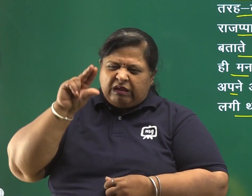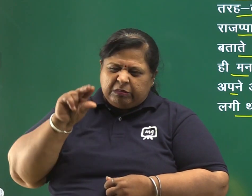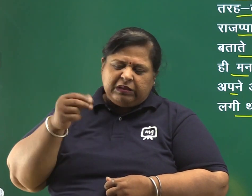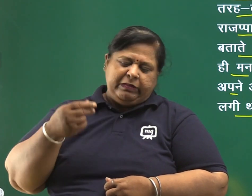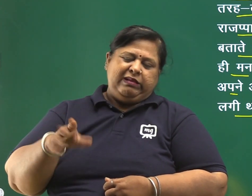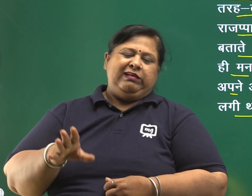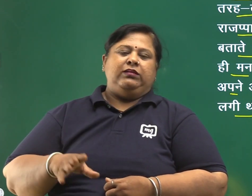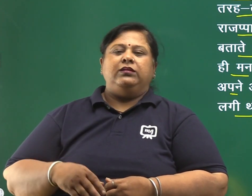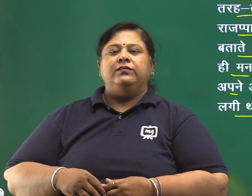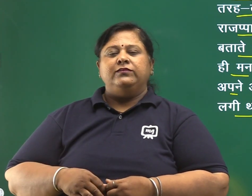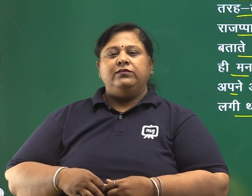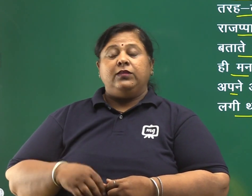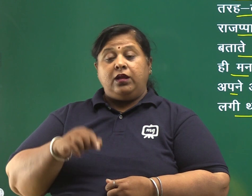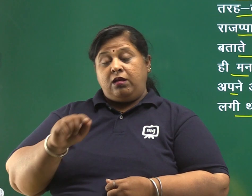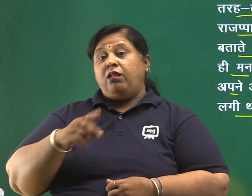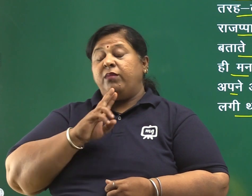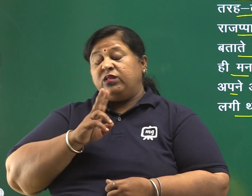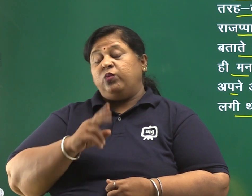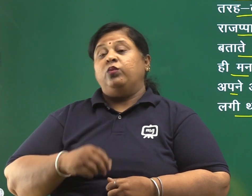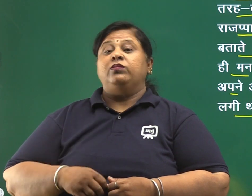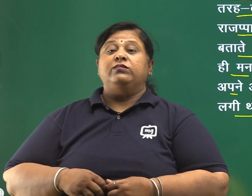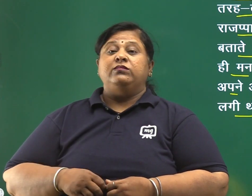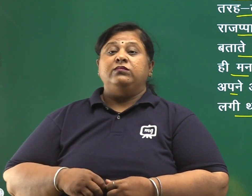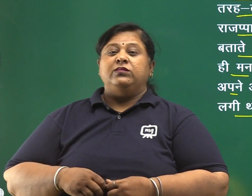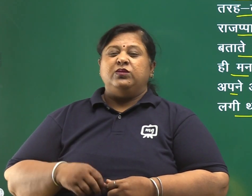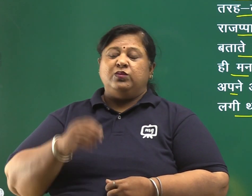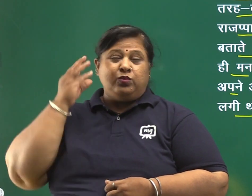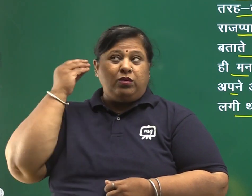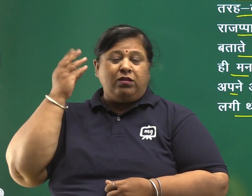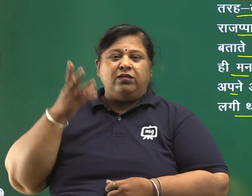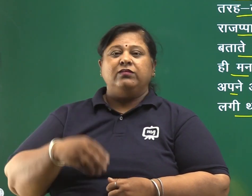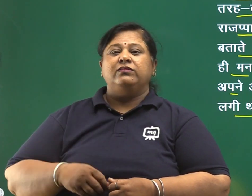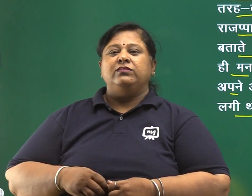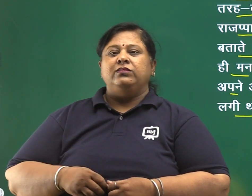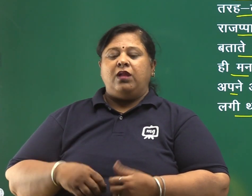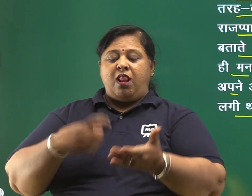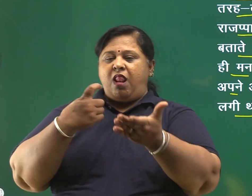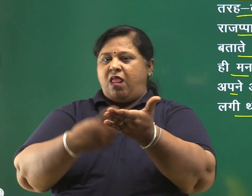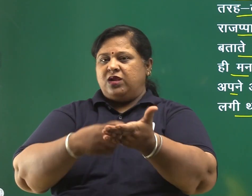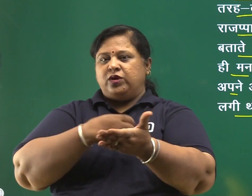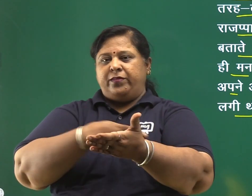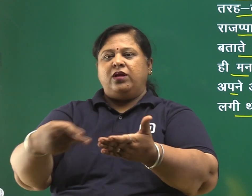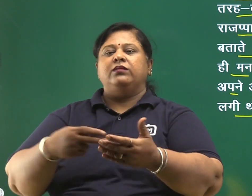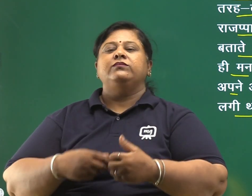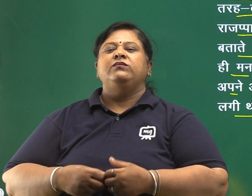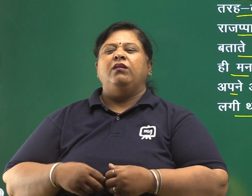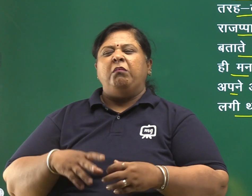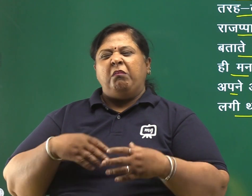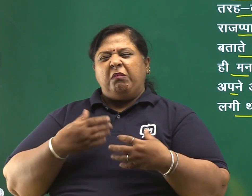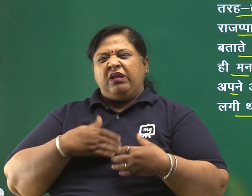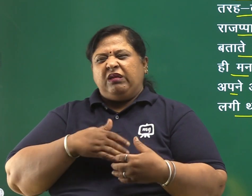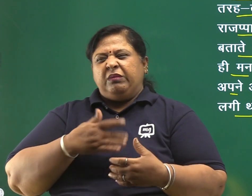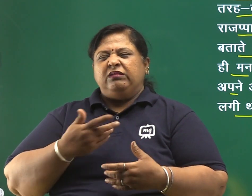बताते थे। इन बातों को सुनकर राजप्पा मन ही